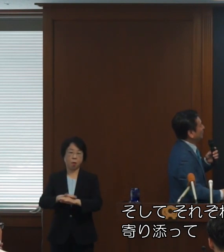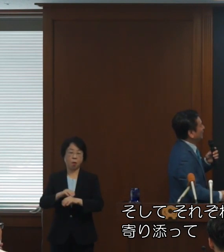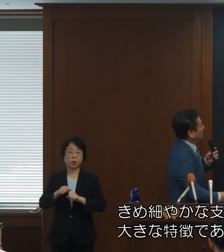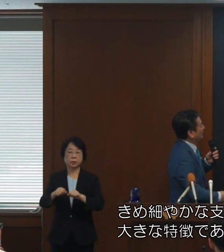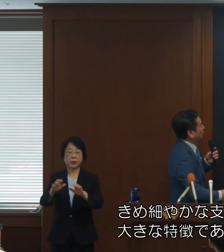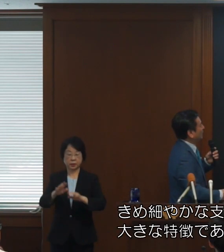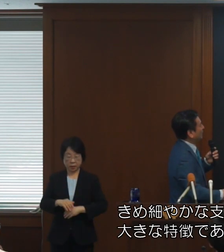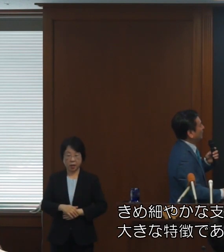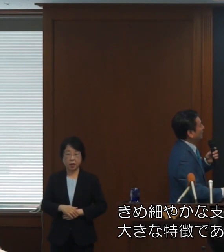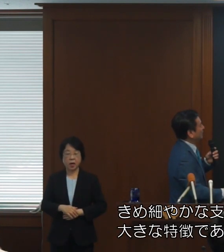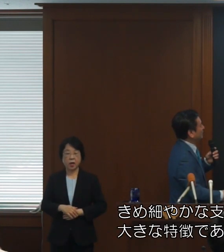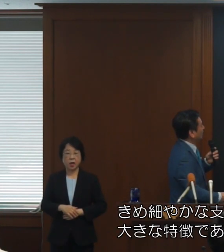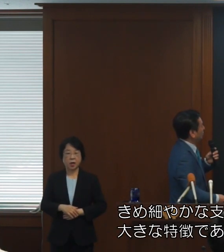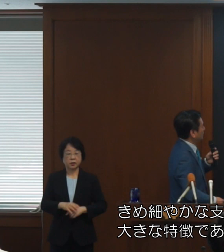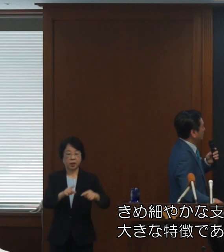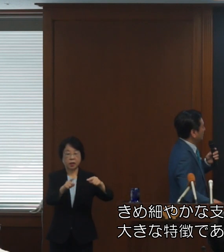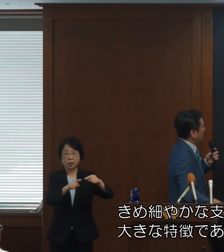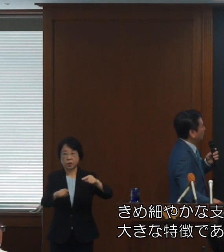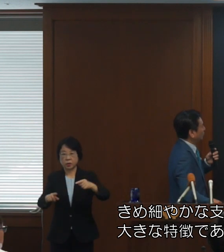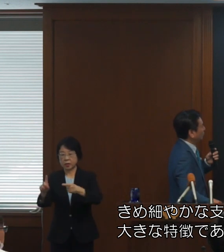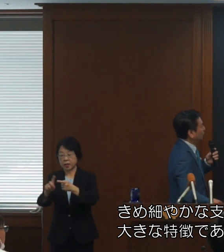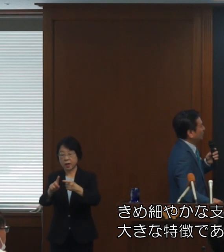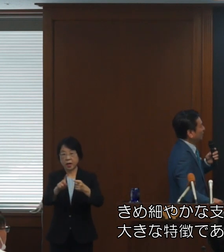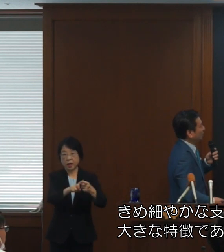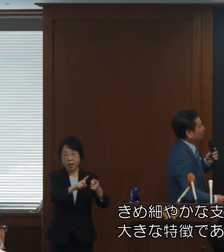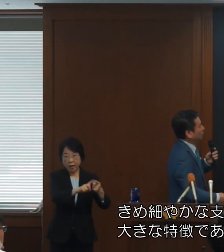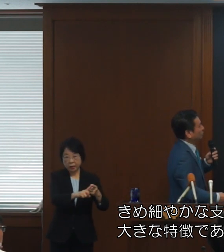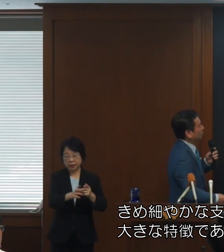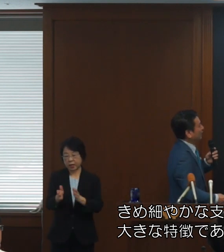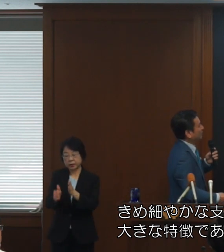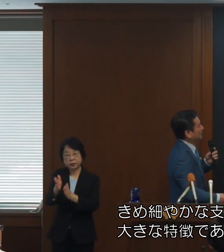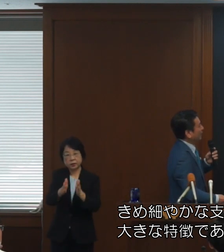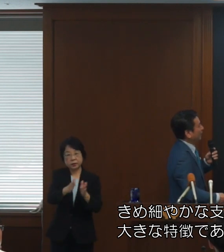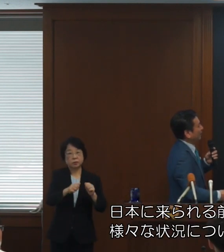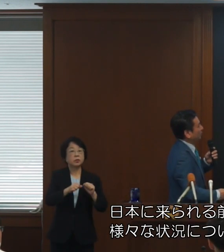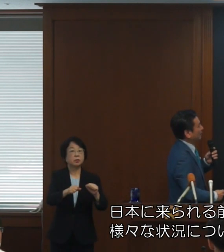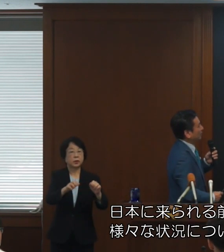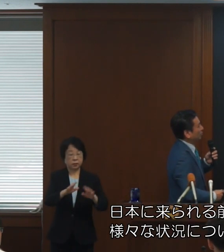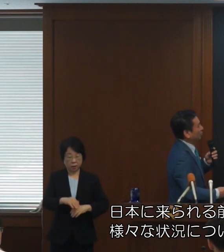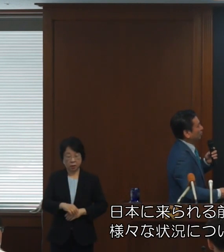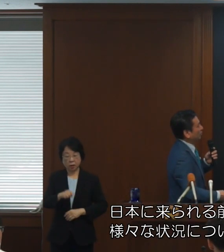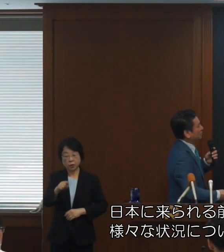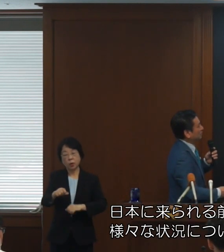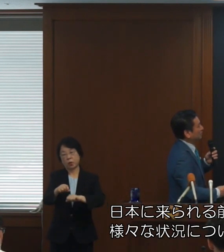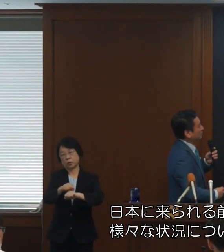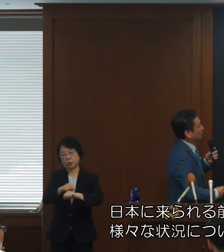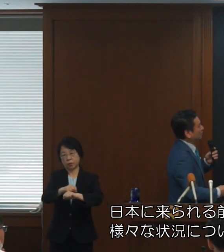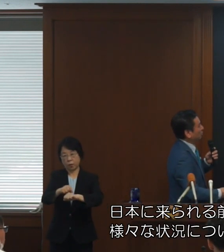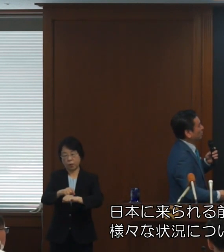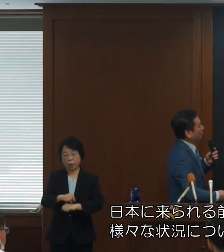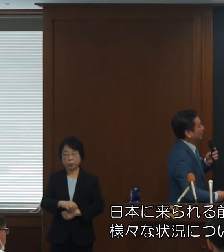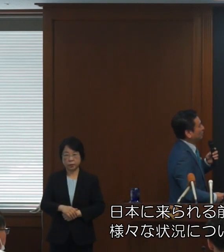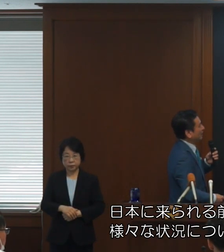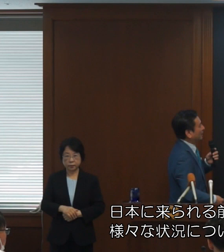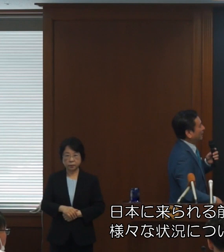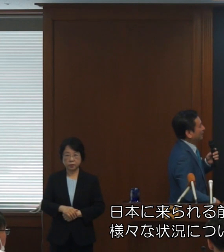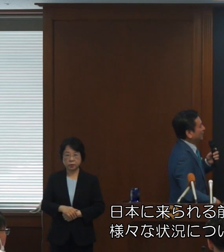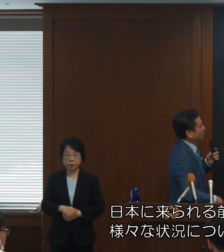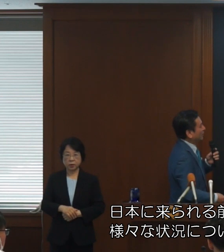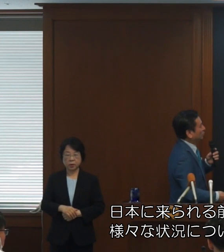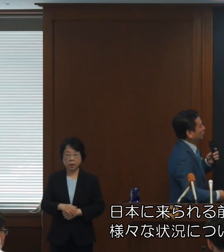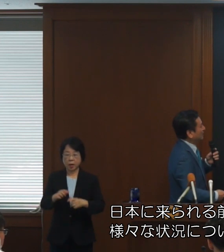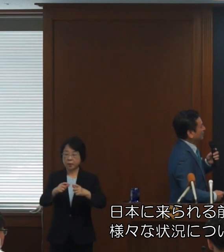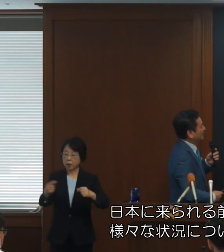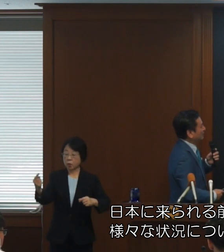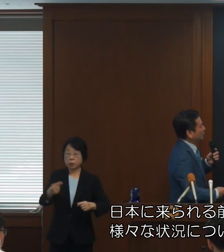状況に寄り添ってきめ細やかな支援を実施していることも大きい特徴でありまして日本に来られる前